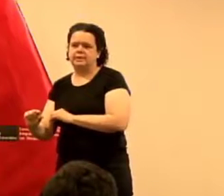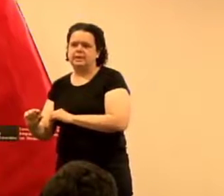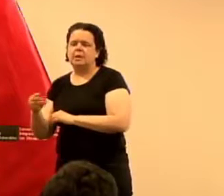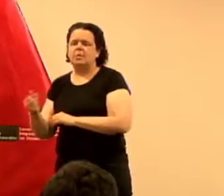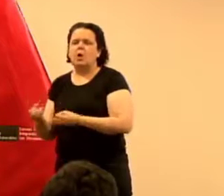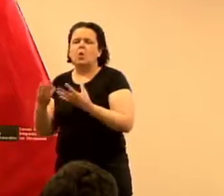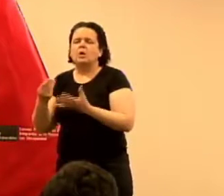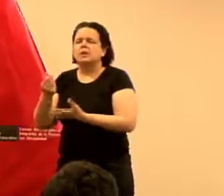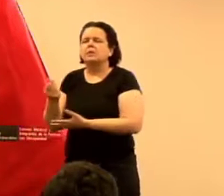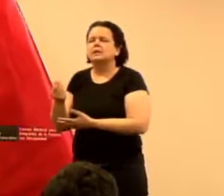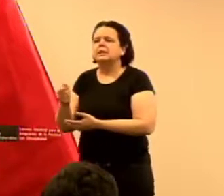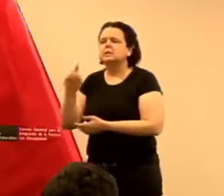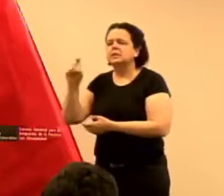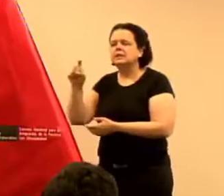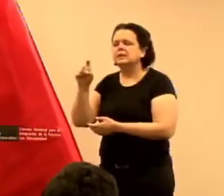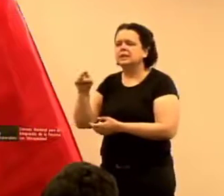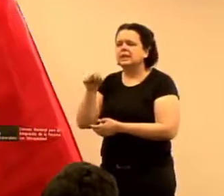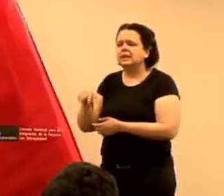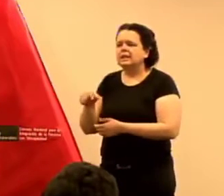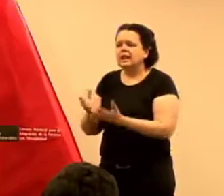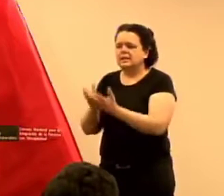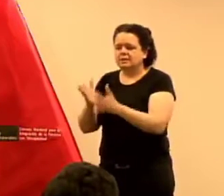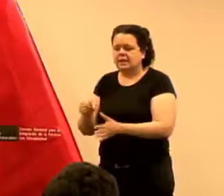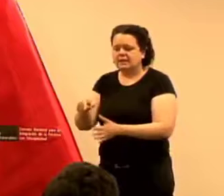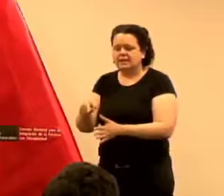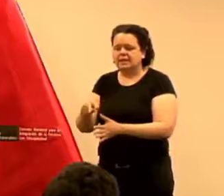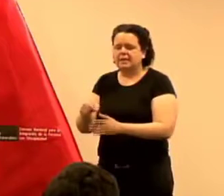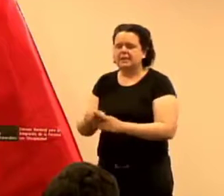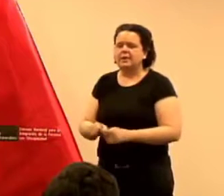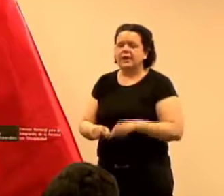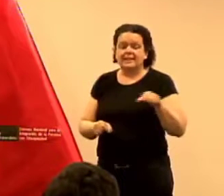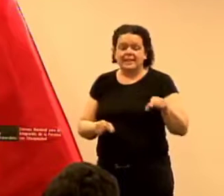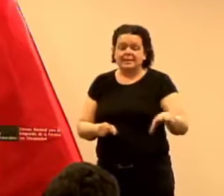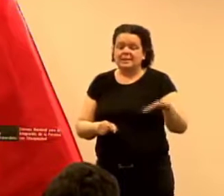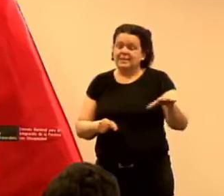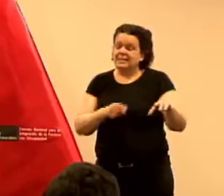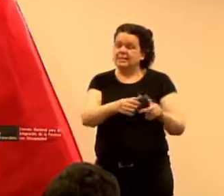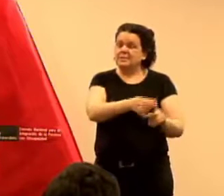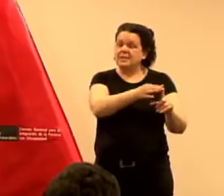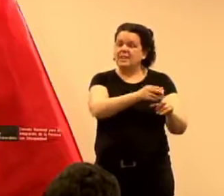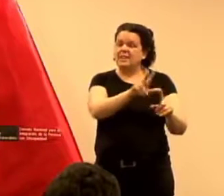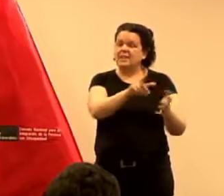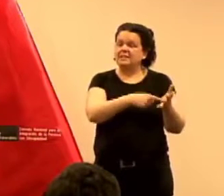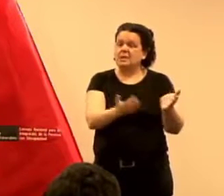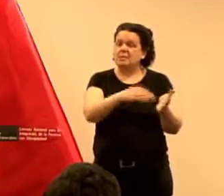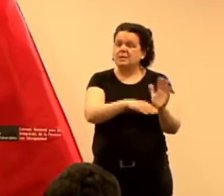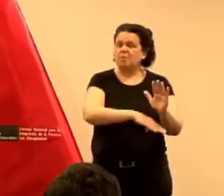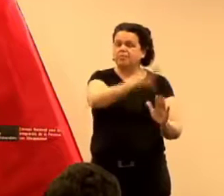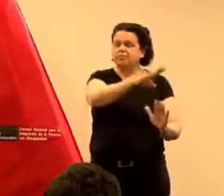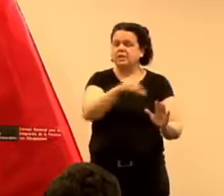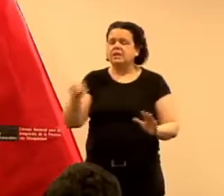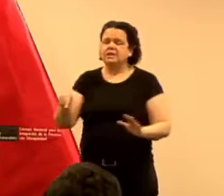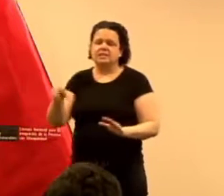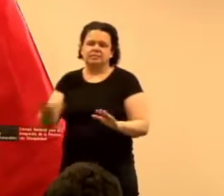por estudiante de un sistema de educación especial es hasta 3 veces más alto que el costo por estudiante de un